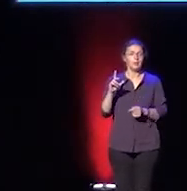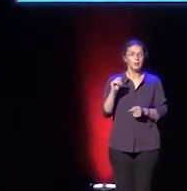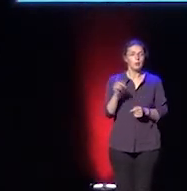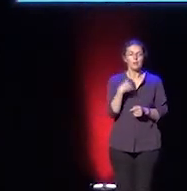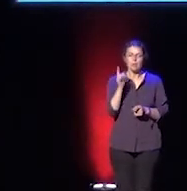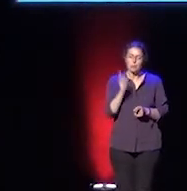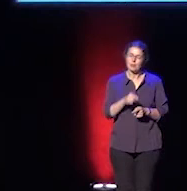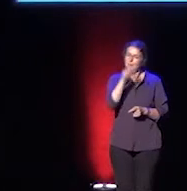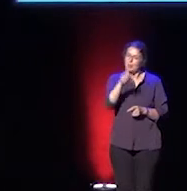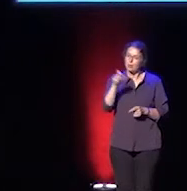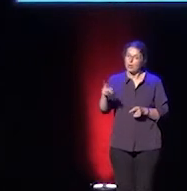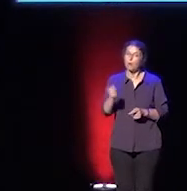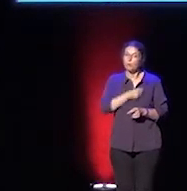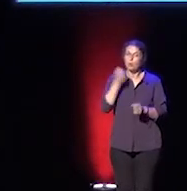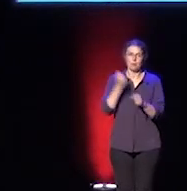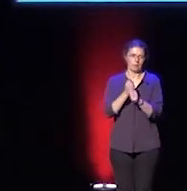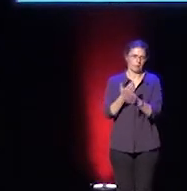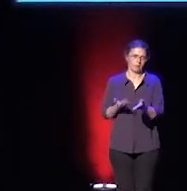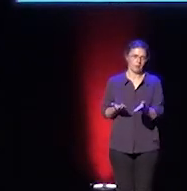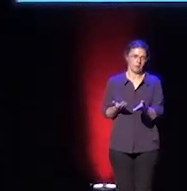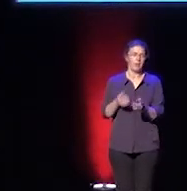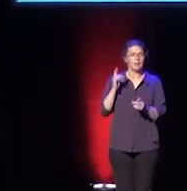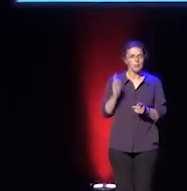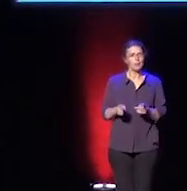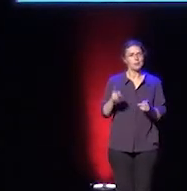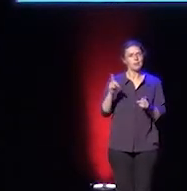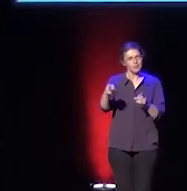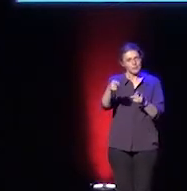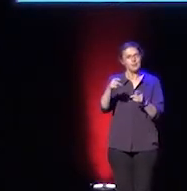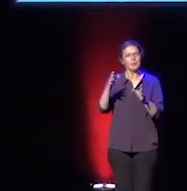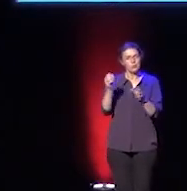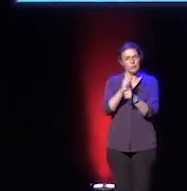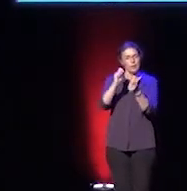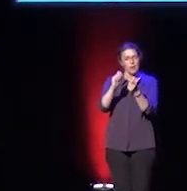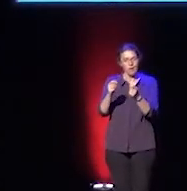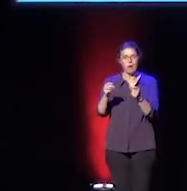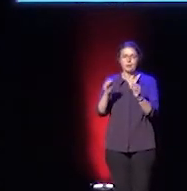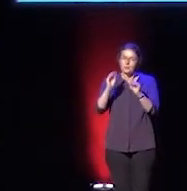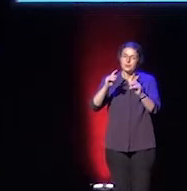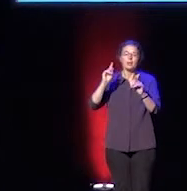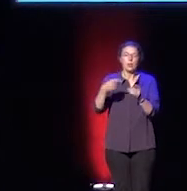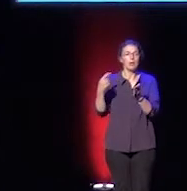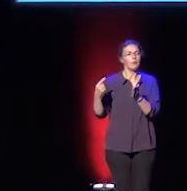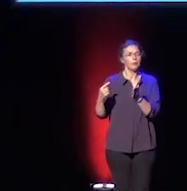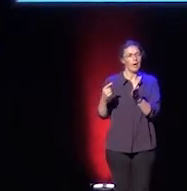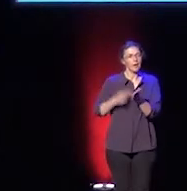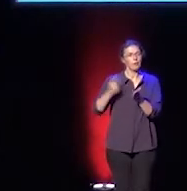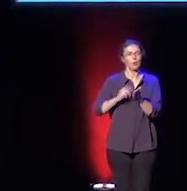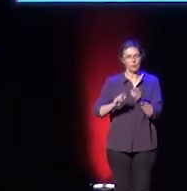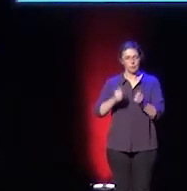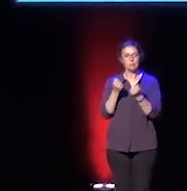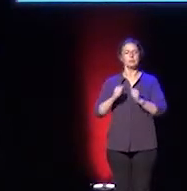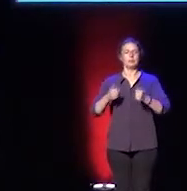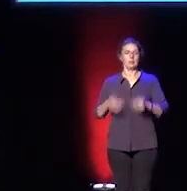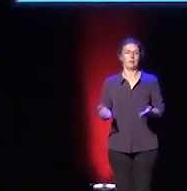müssen den Menschen Mut machen, wir müssen sie in die Lage versetzen, sich dieser Anforderung zu